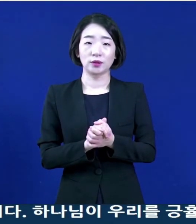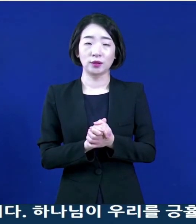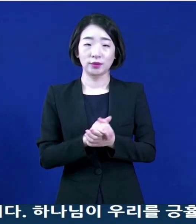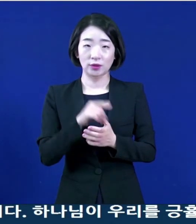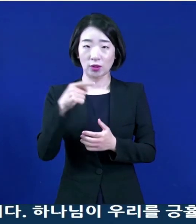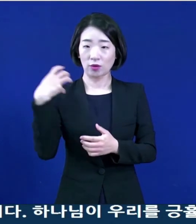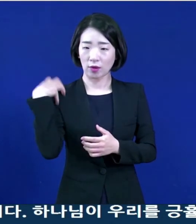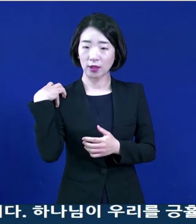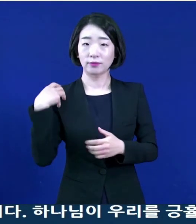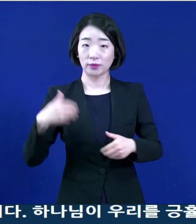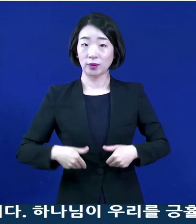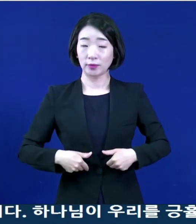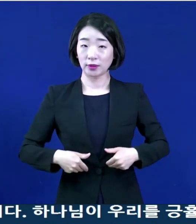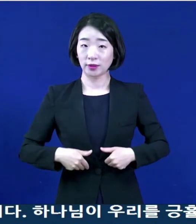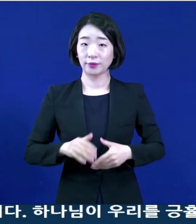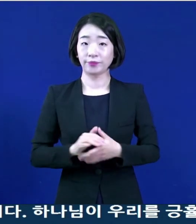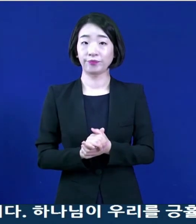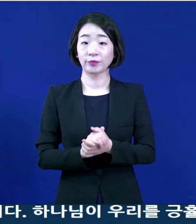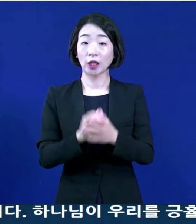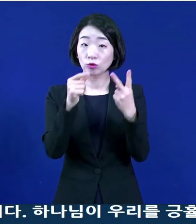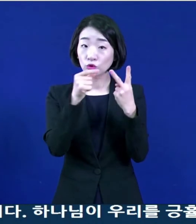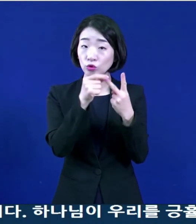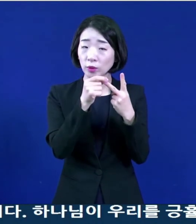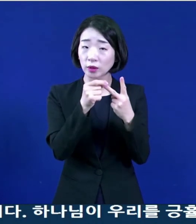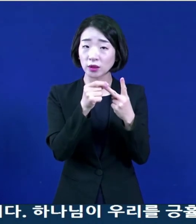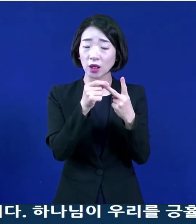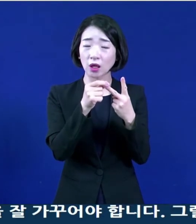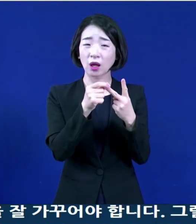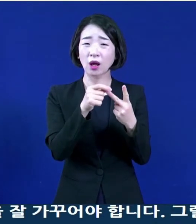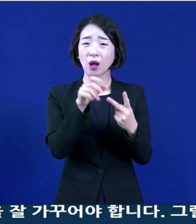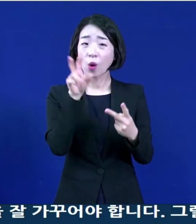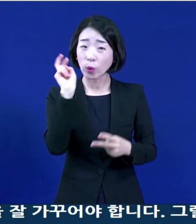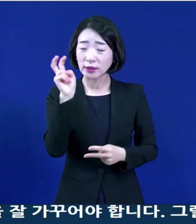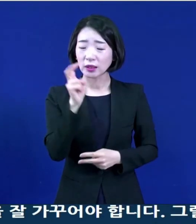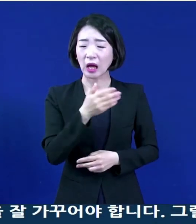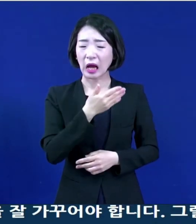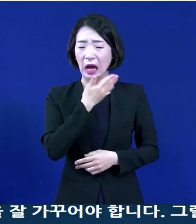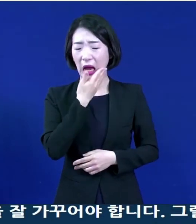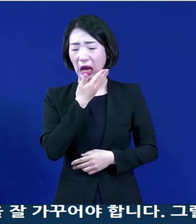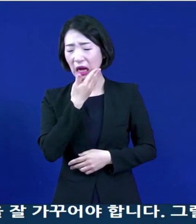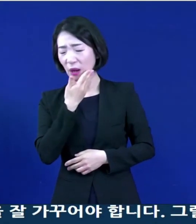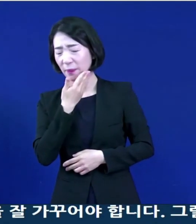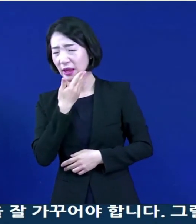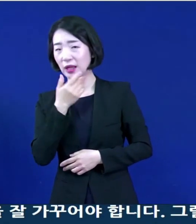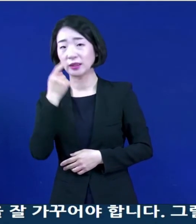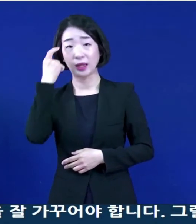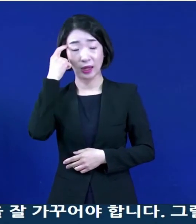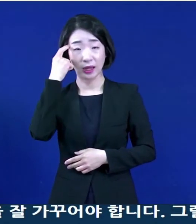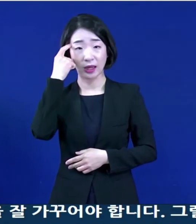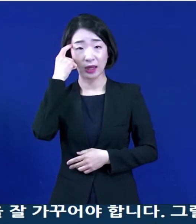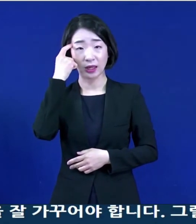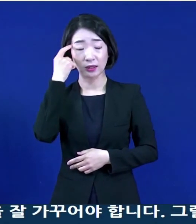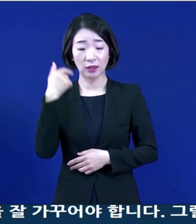두 번째, 아까운 마음이 혹 들면 이 마음과 싸워서 이겨야 됩니다.